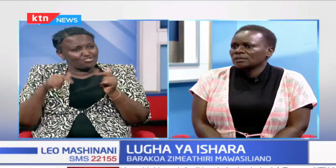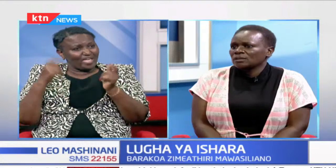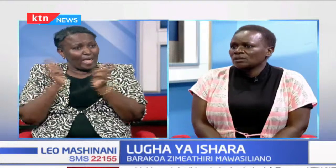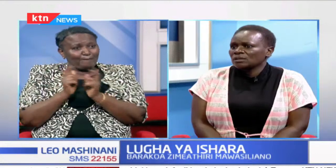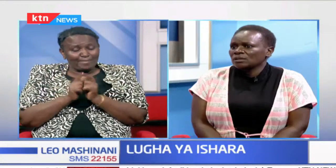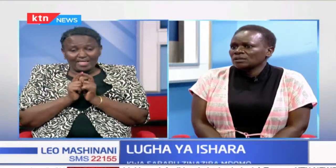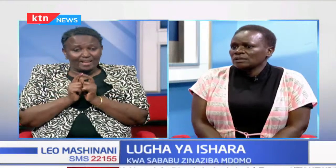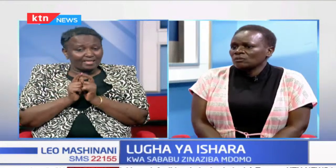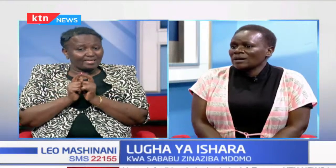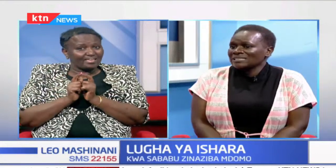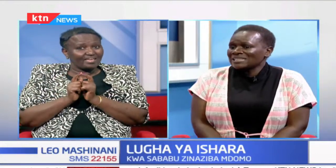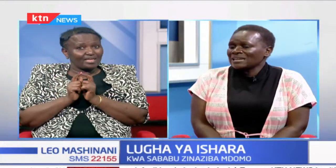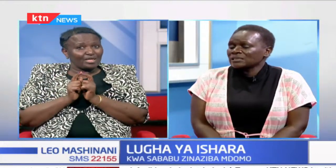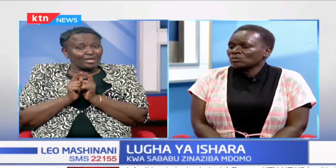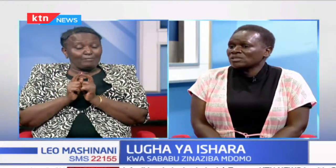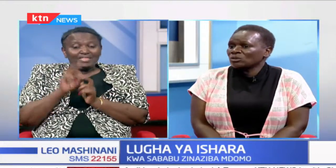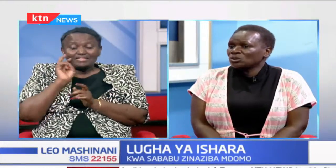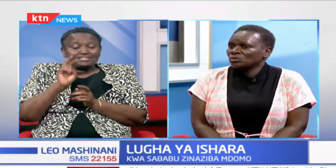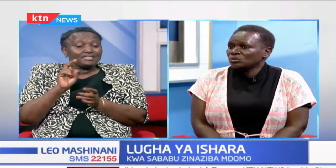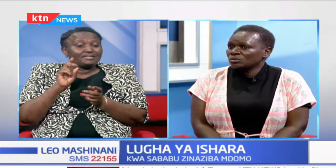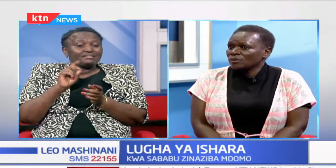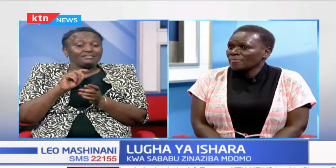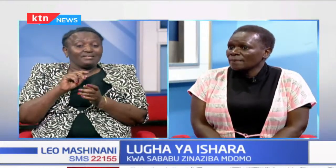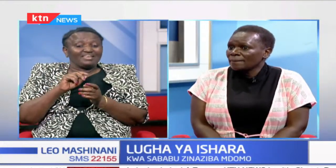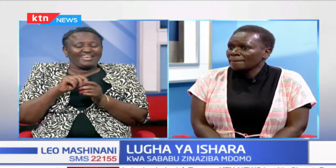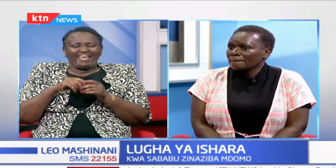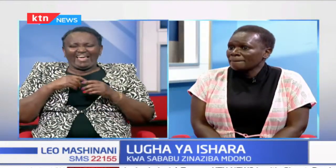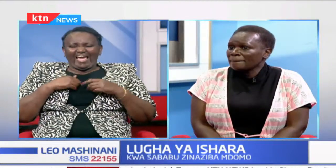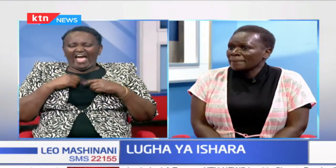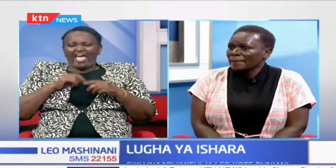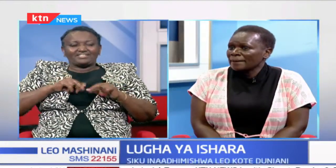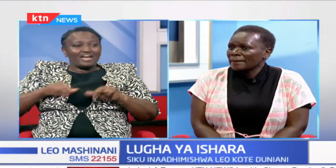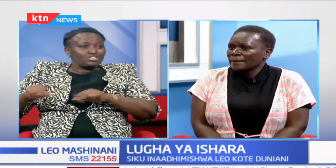Mm-hmm. Wakati nikaanza kusikia uchungu,